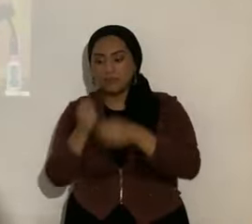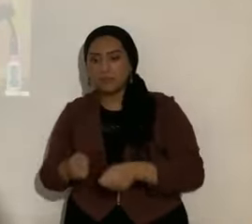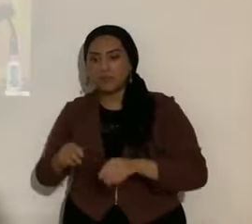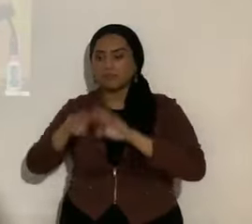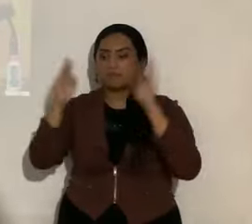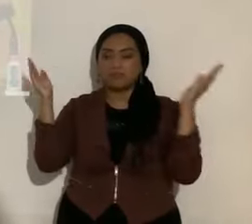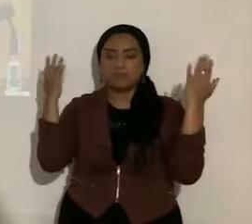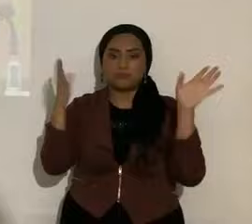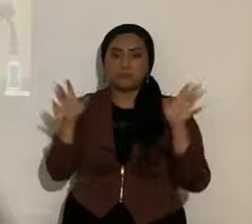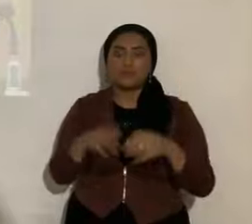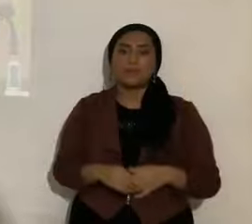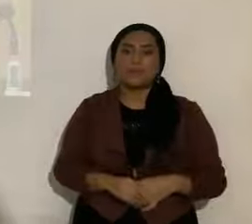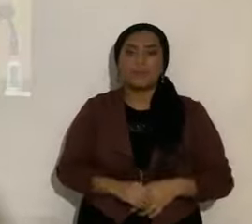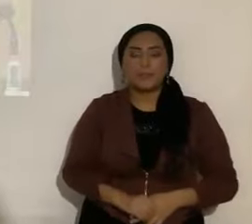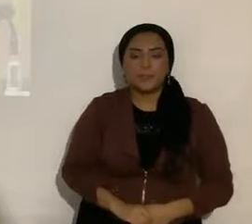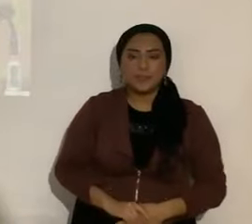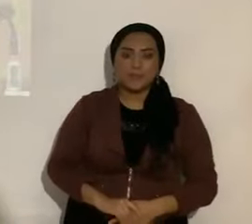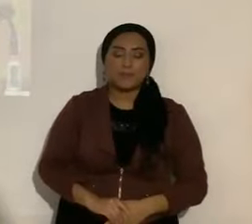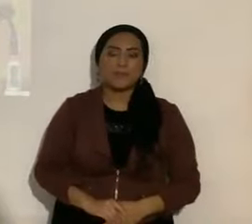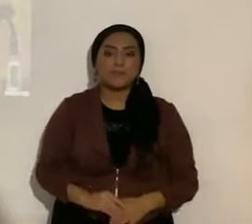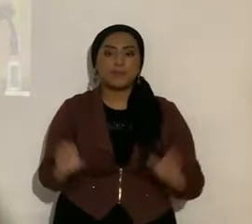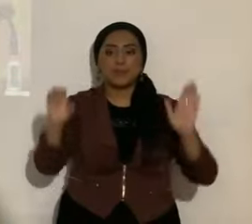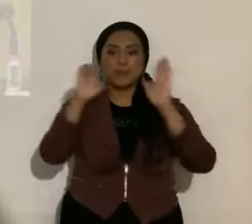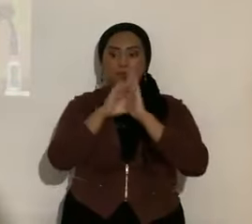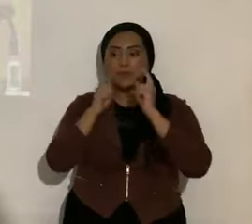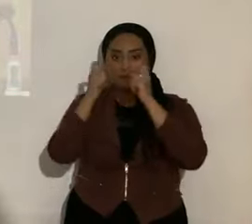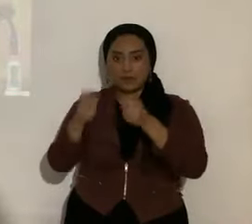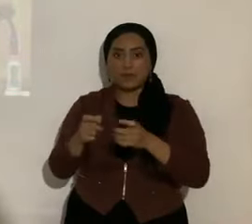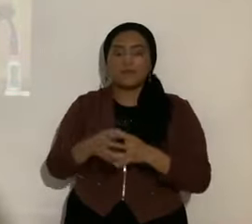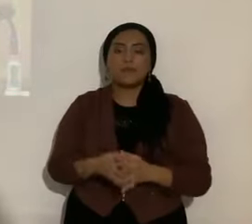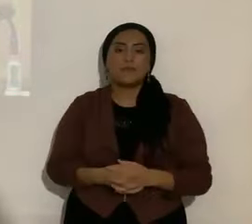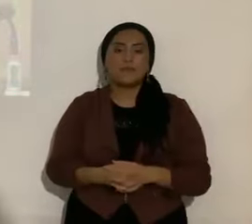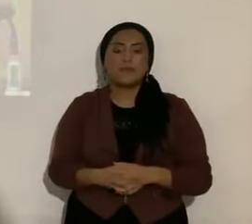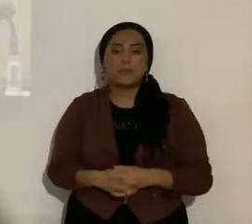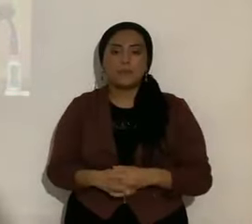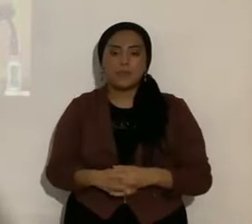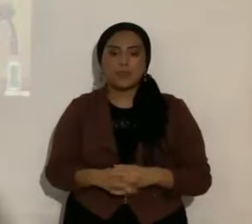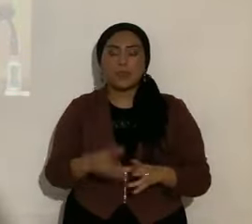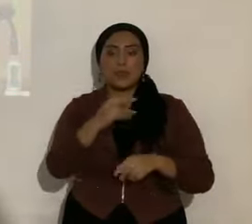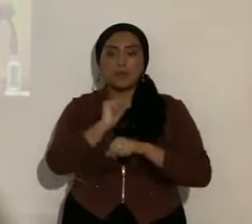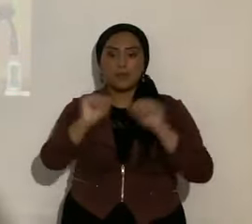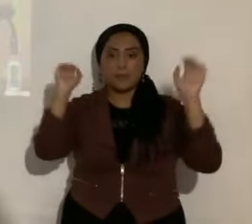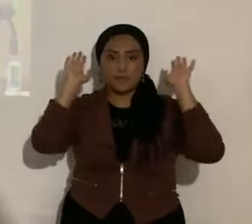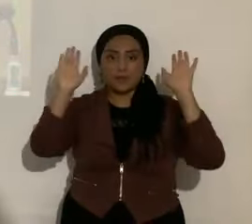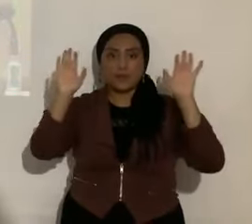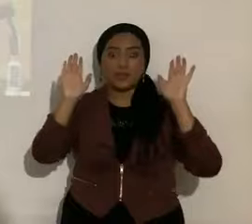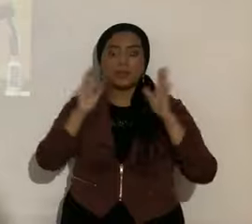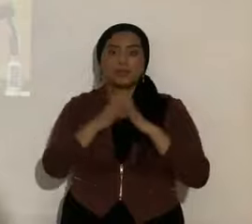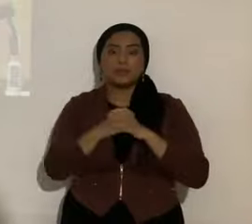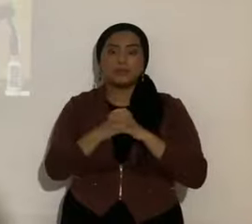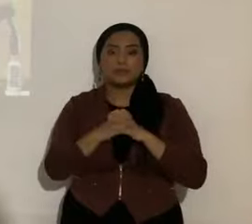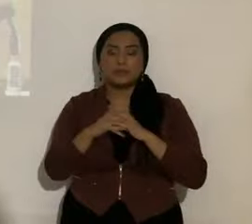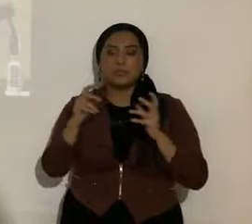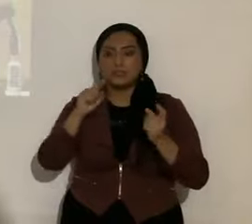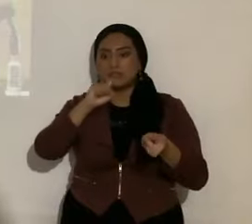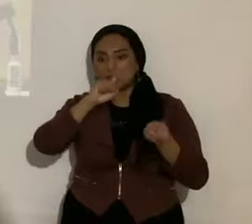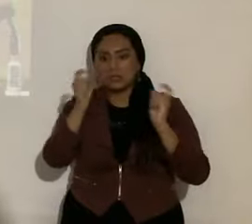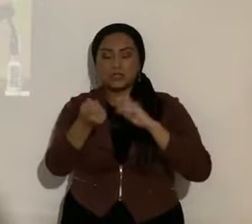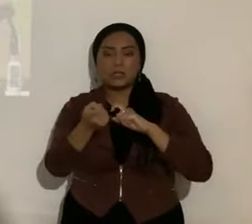Jordán. El ejemplo que dio, y lógico, un milagro es romper las leyes